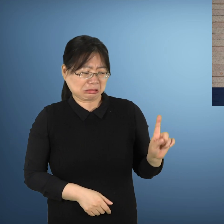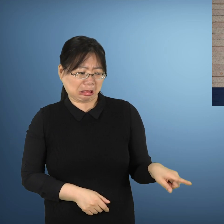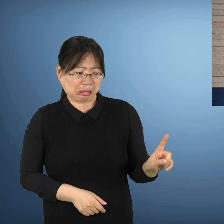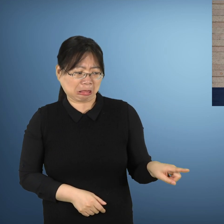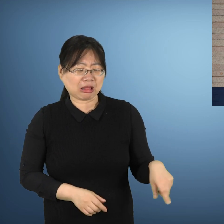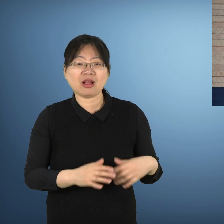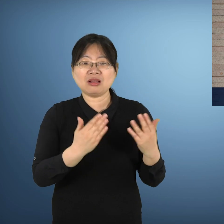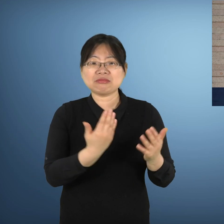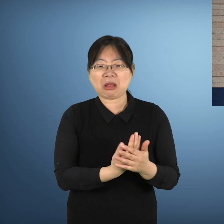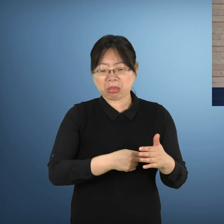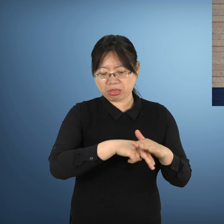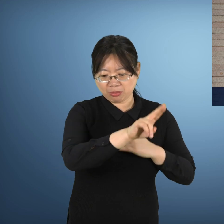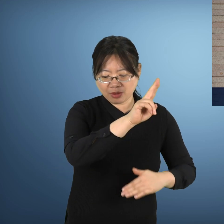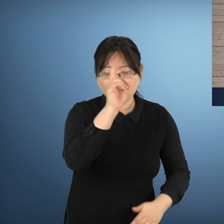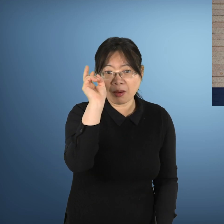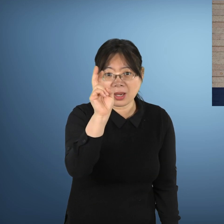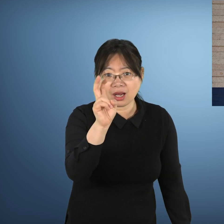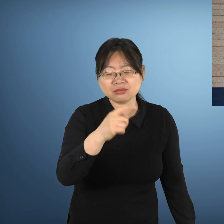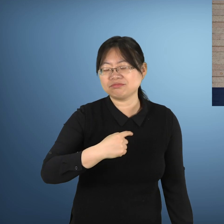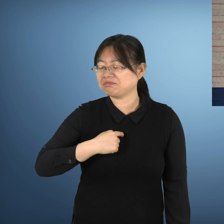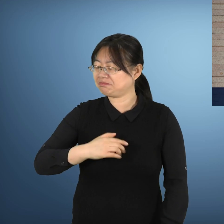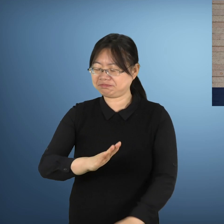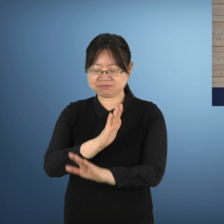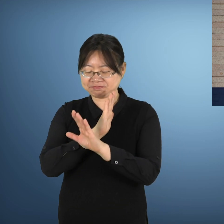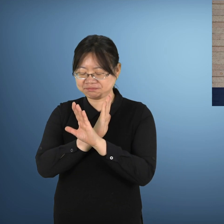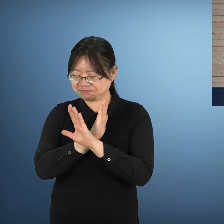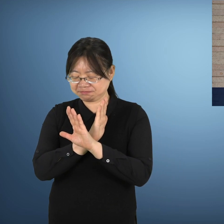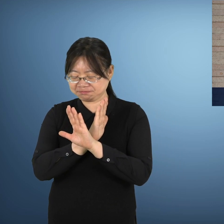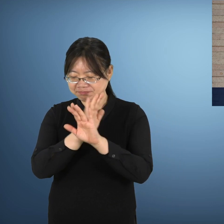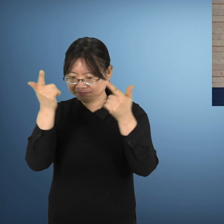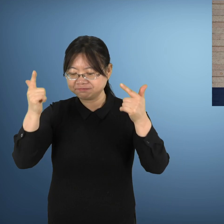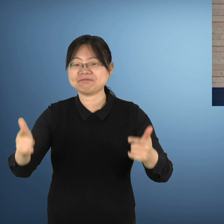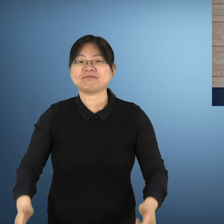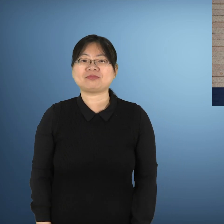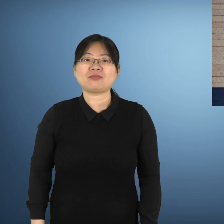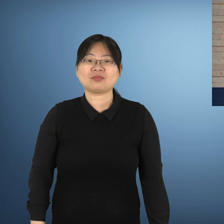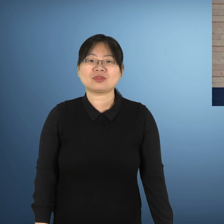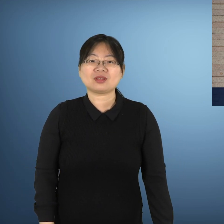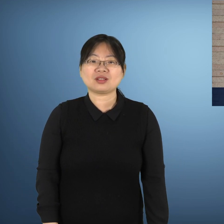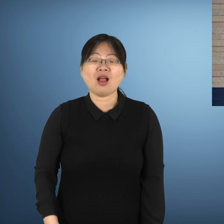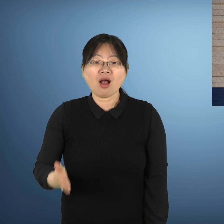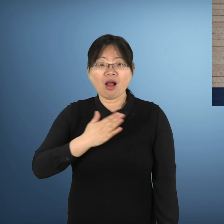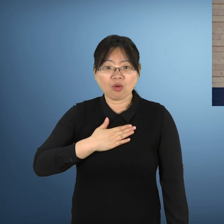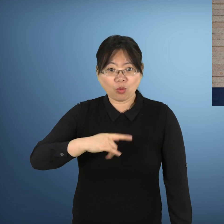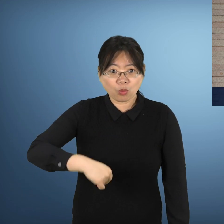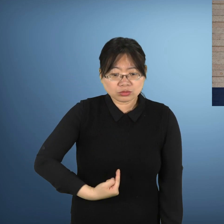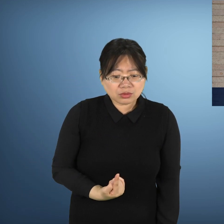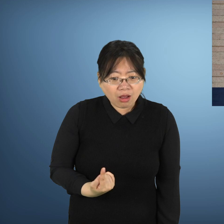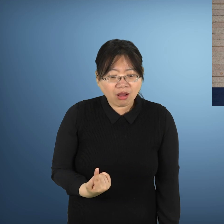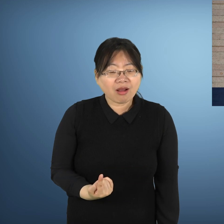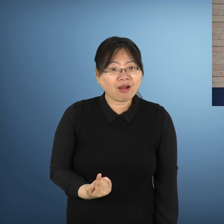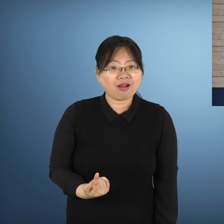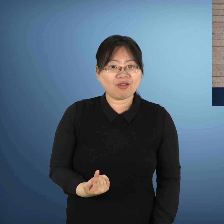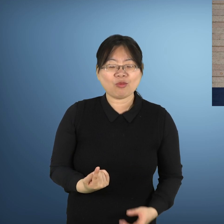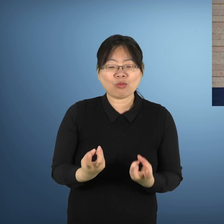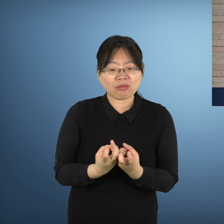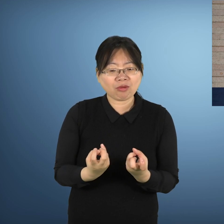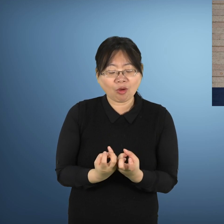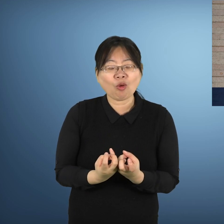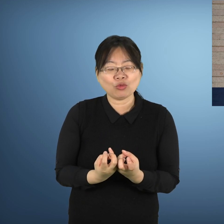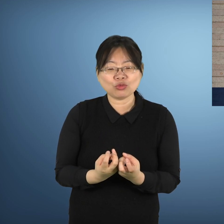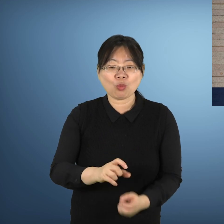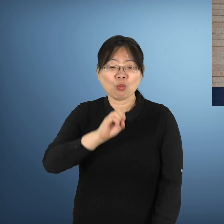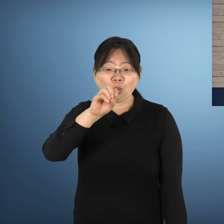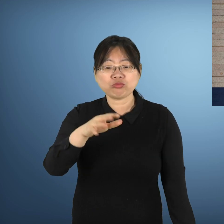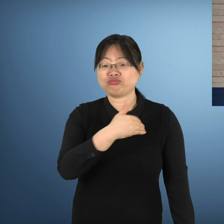얘네들은 다 달아날지라도 저는 아닙니다. 아니, 그 자기 혼자 어떻게 하겠다고 하면 될